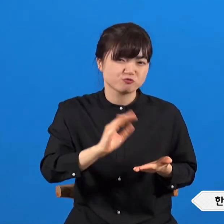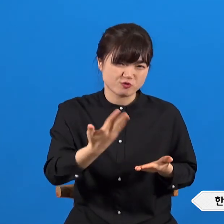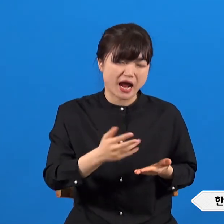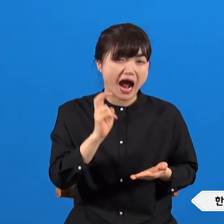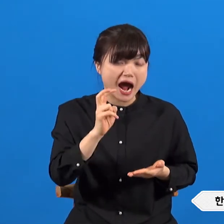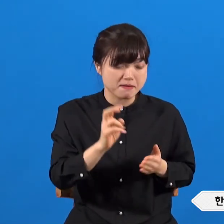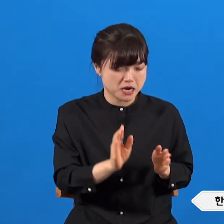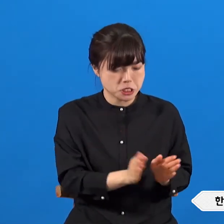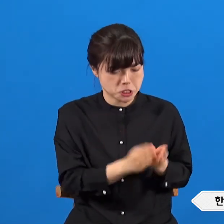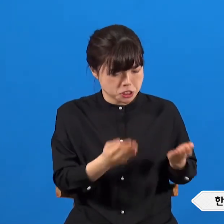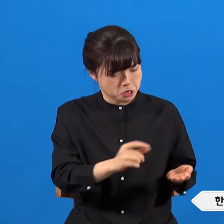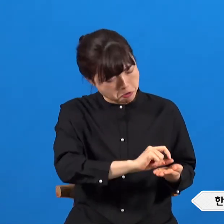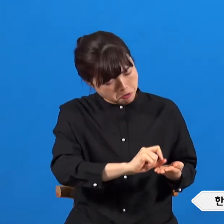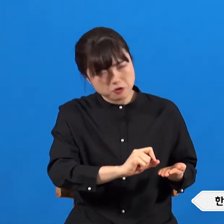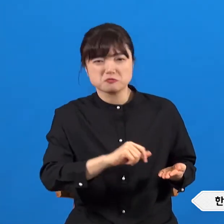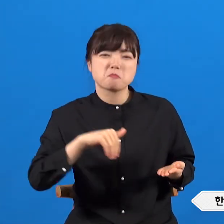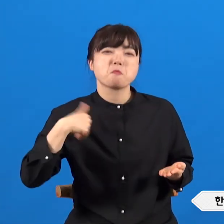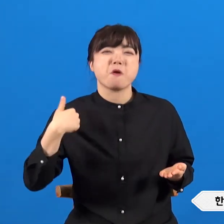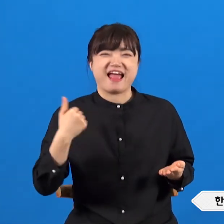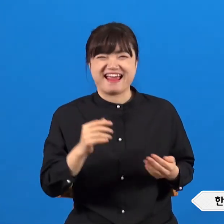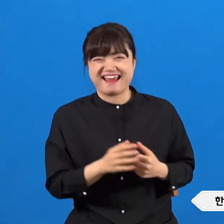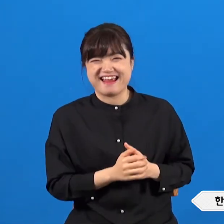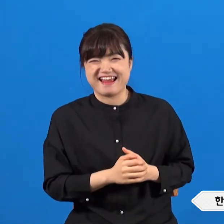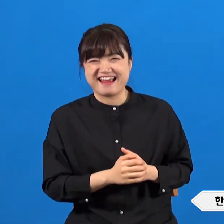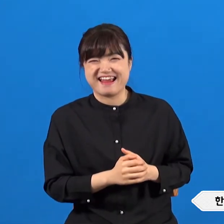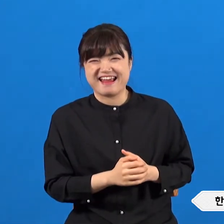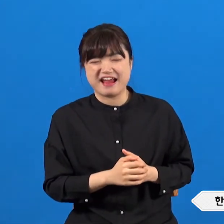어쩌면 수첩에도 깨알처럼 적어 놓았을 것입니다.